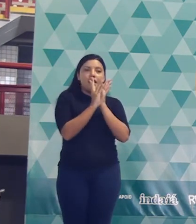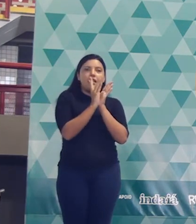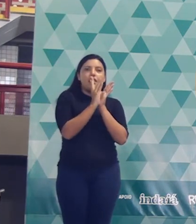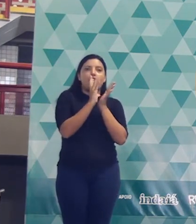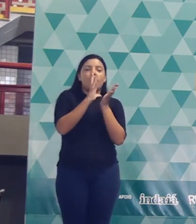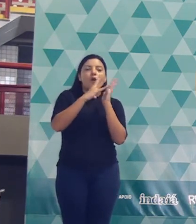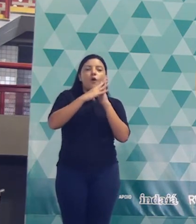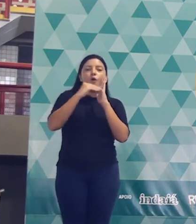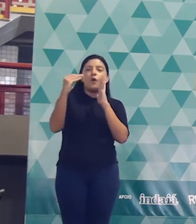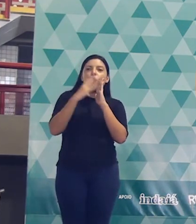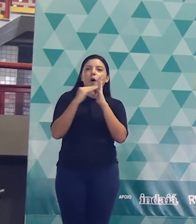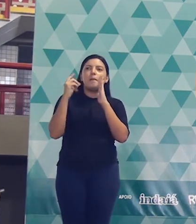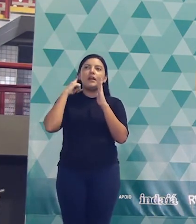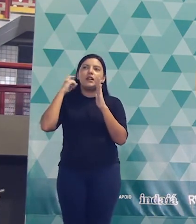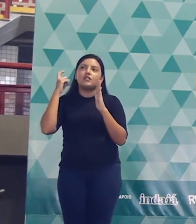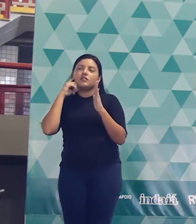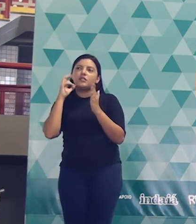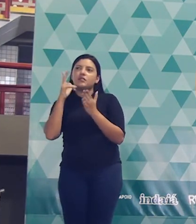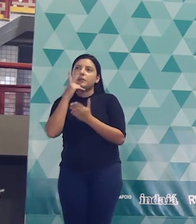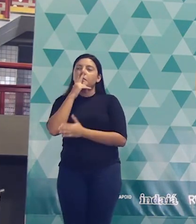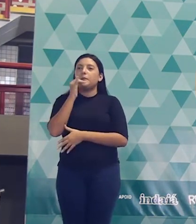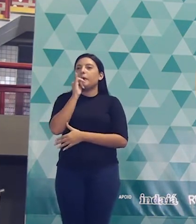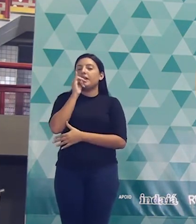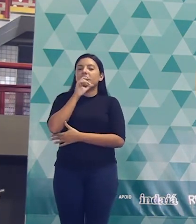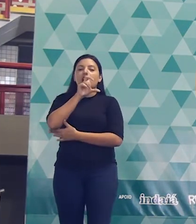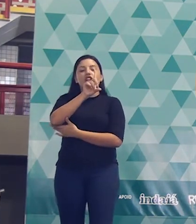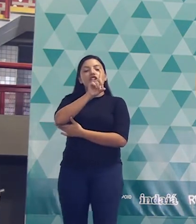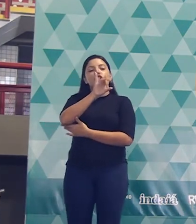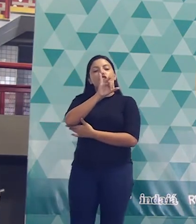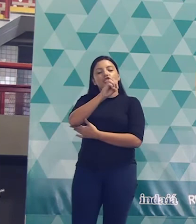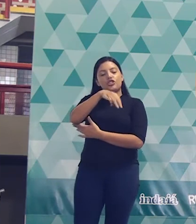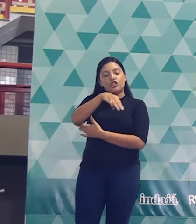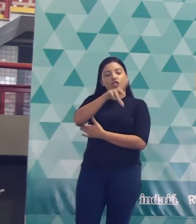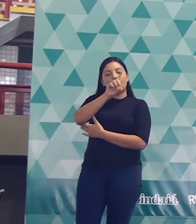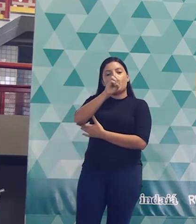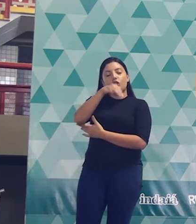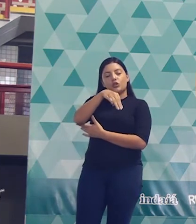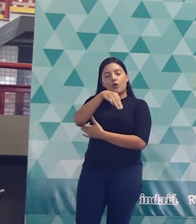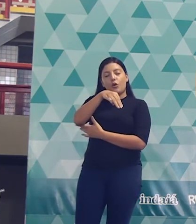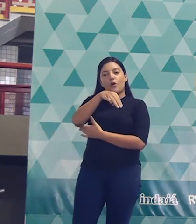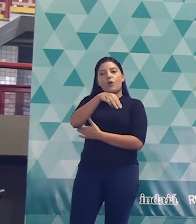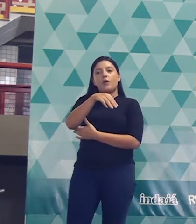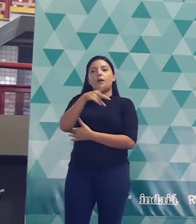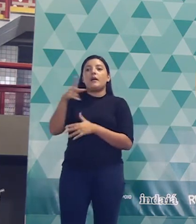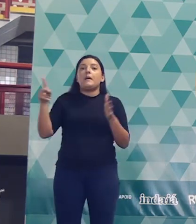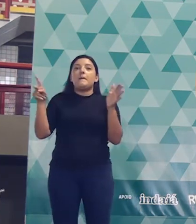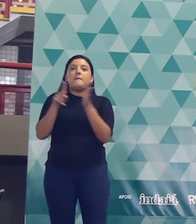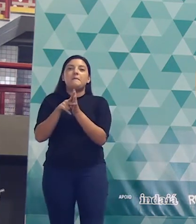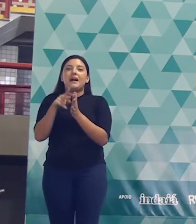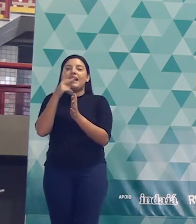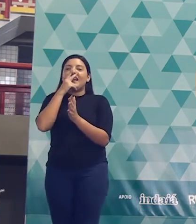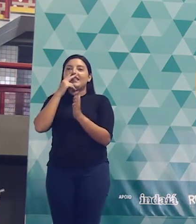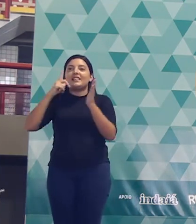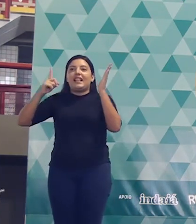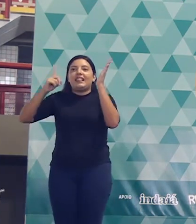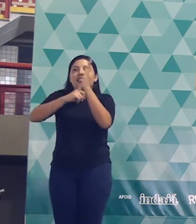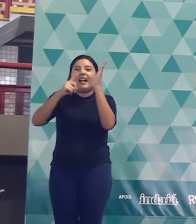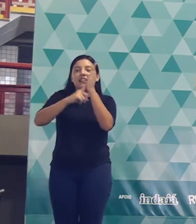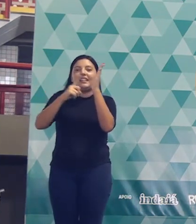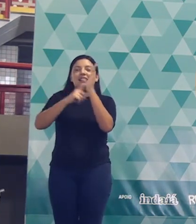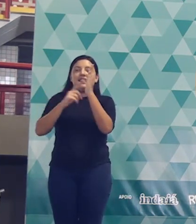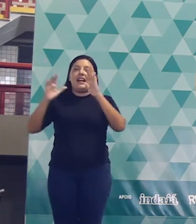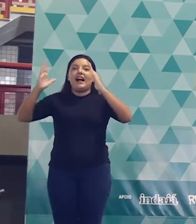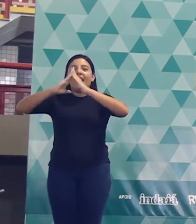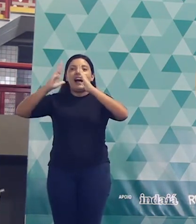que tenta imitar algo, tipo din-dom, tibum, atim, onomatopeia. Certo? Então, no final ali nós temos